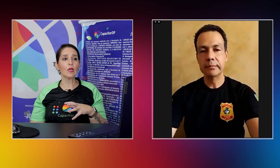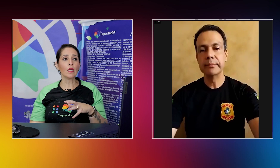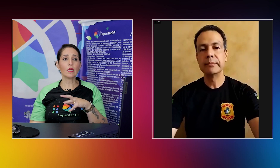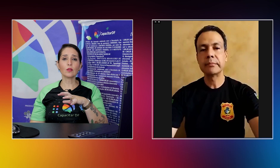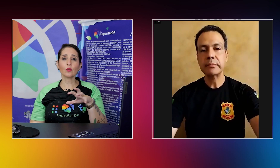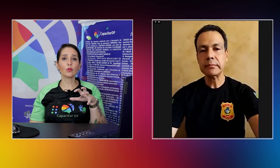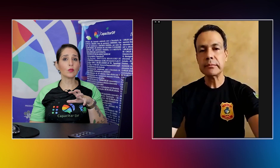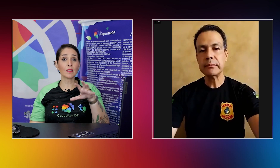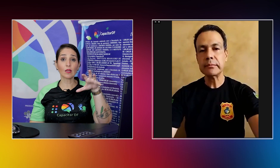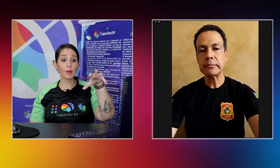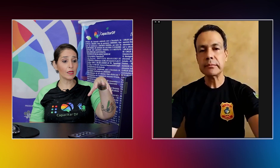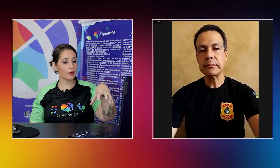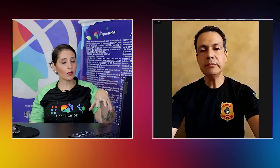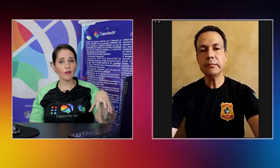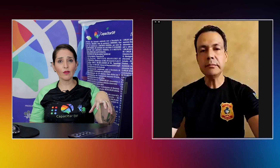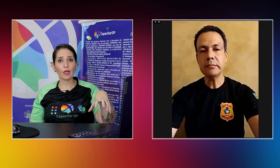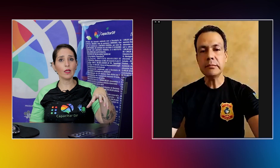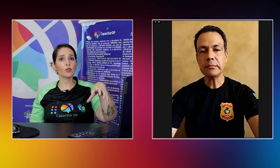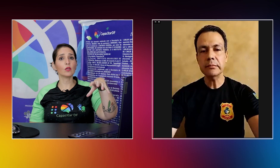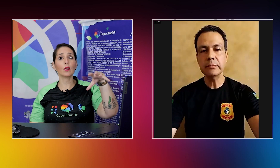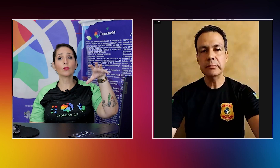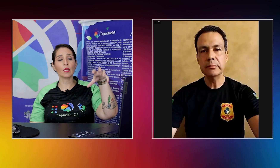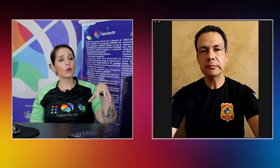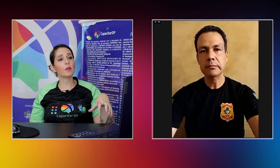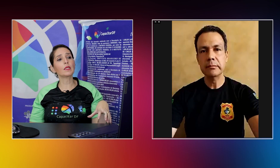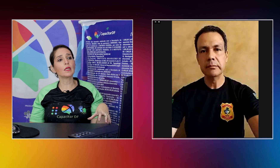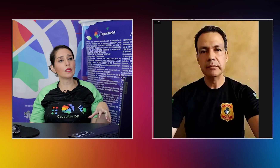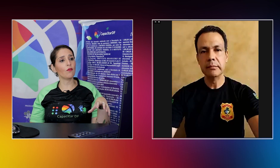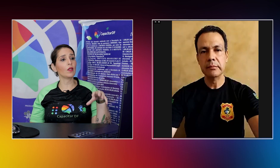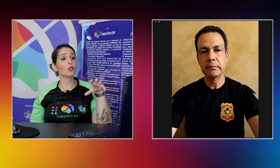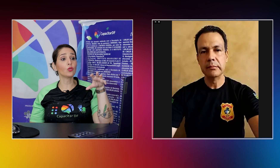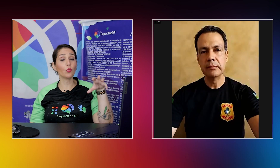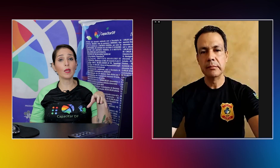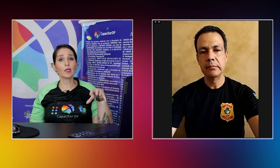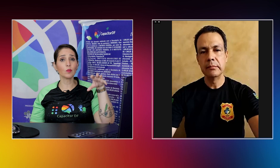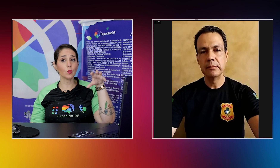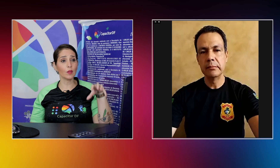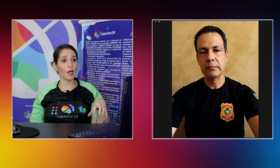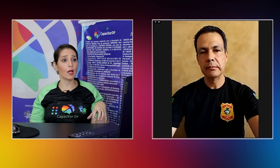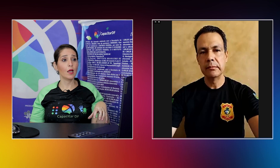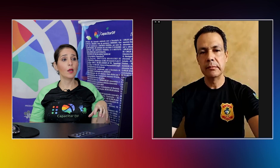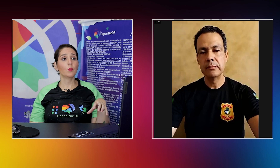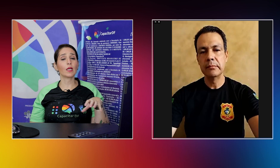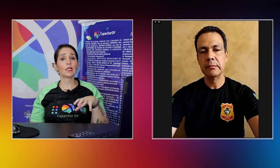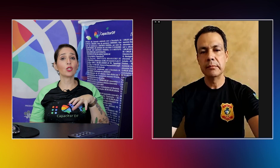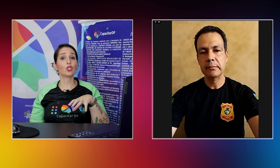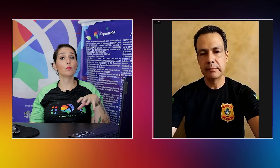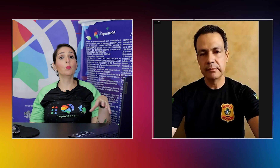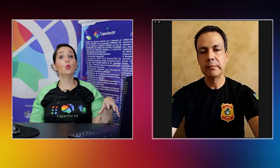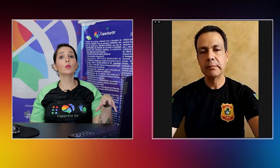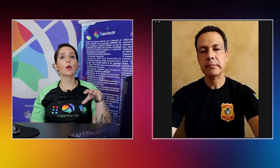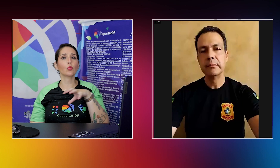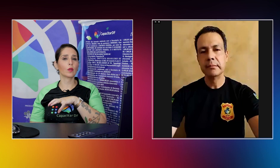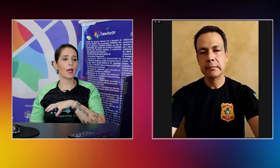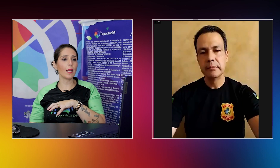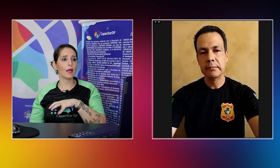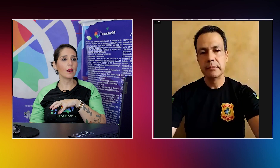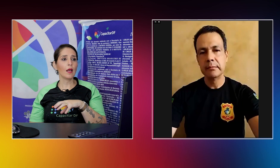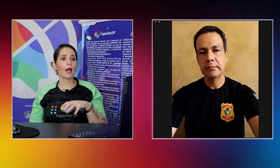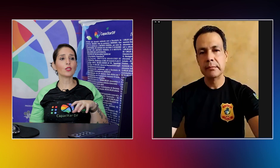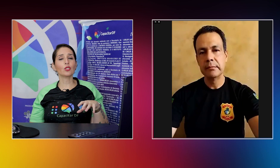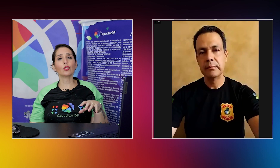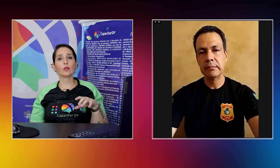espaço. Estabeleci um referente, eu tenho que manter esse referente no mesmo lugar. Porque se a gente muda o